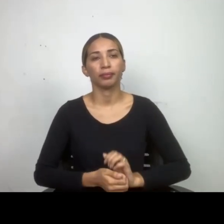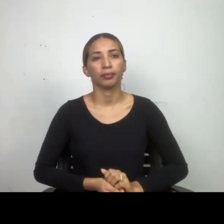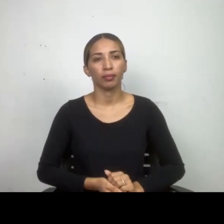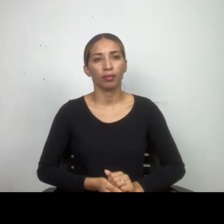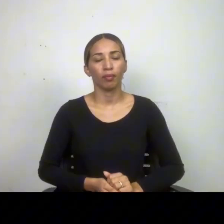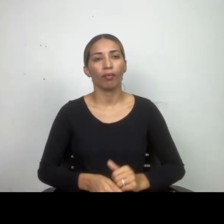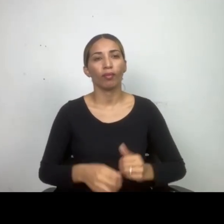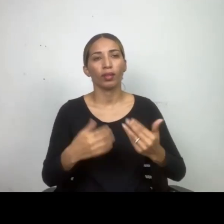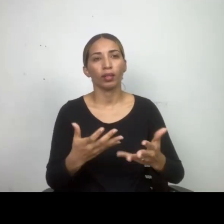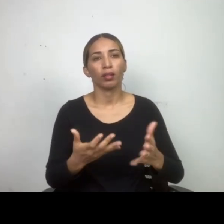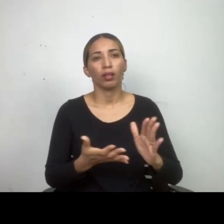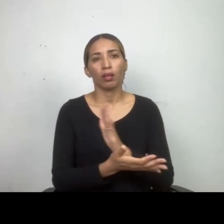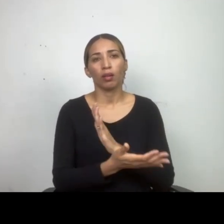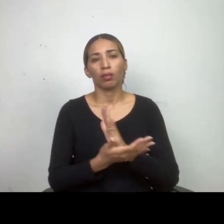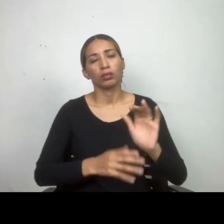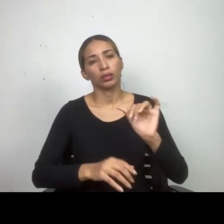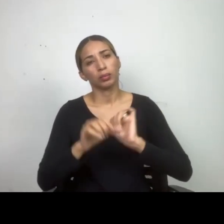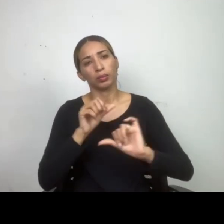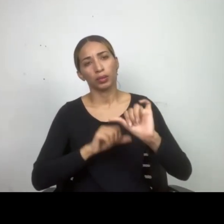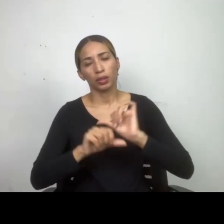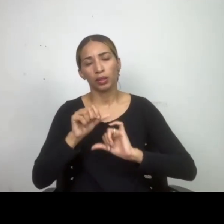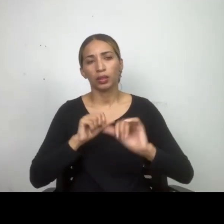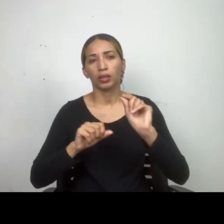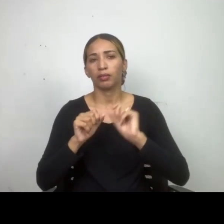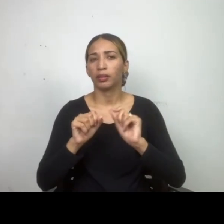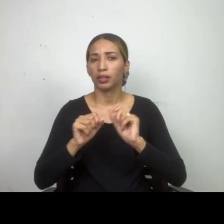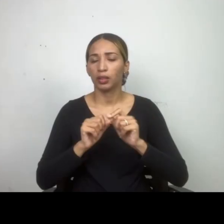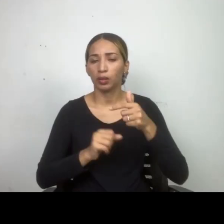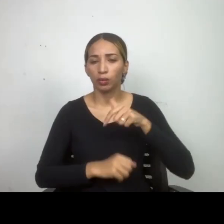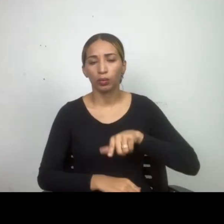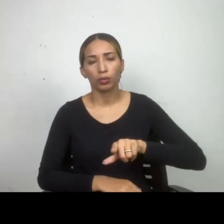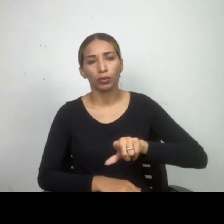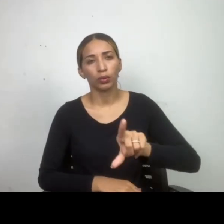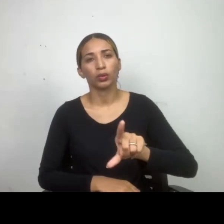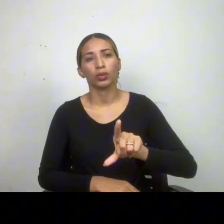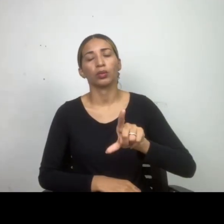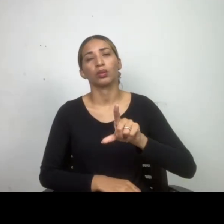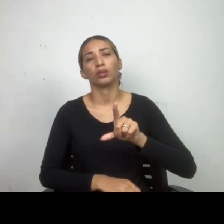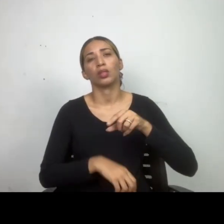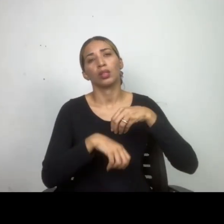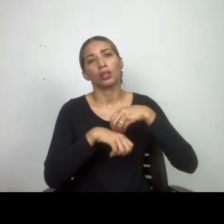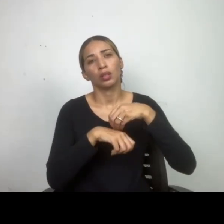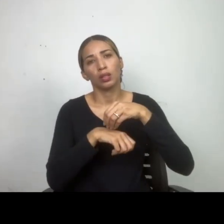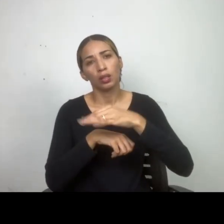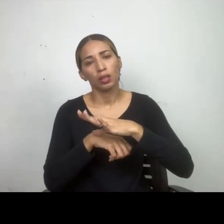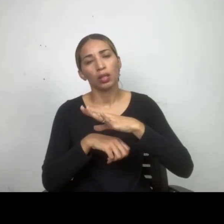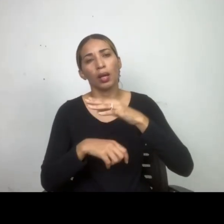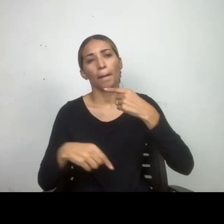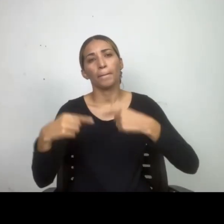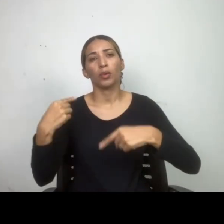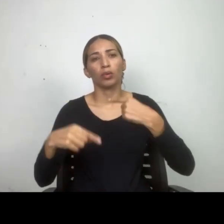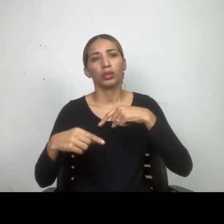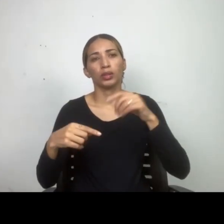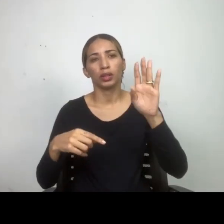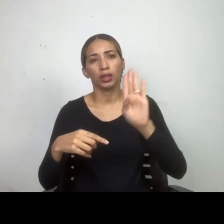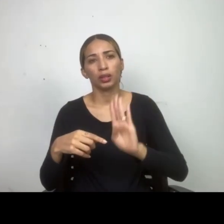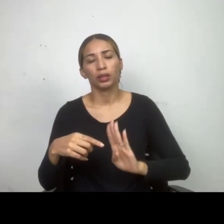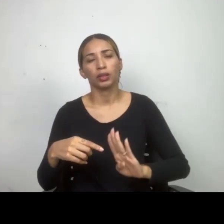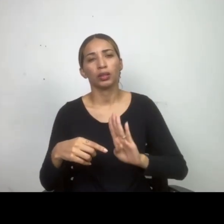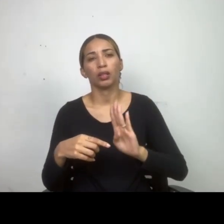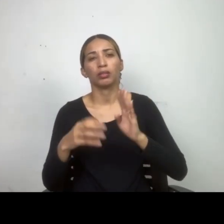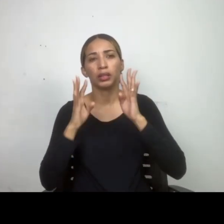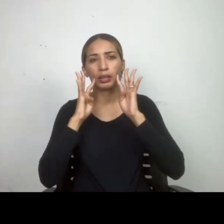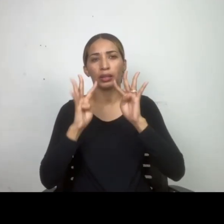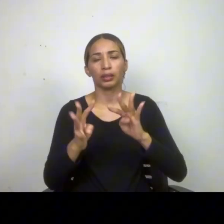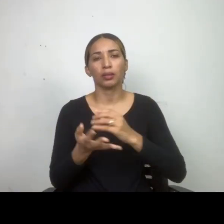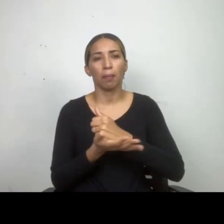que foram feitas e que permaneceram, modificar a Política Nacional de Atenção Básica, restaurar a centralidade do hospital